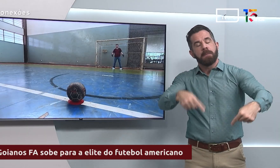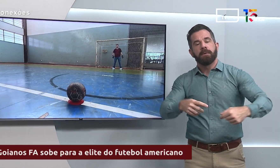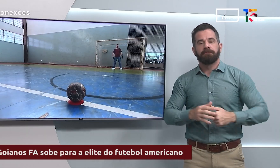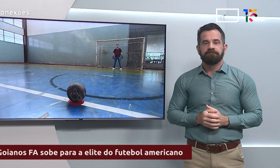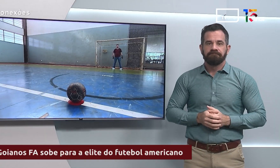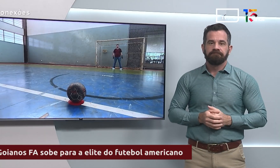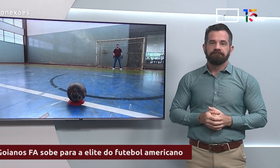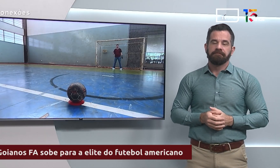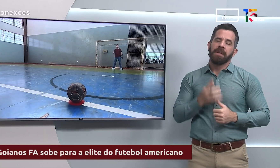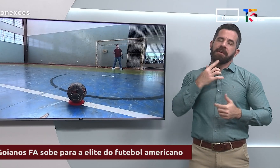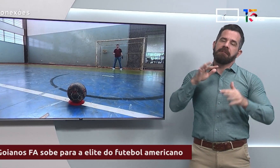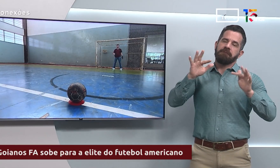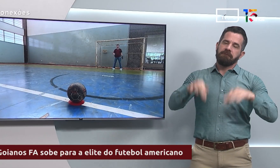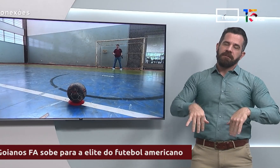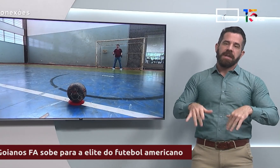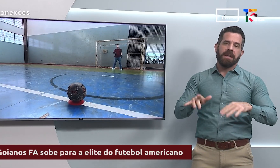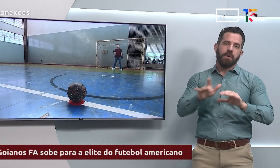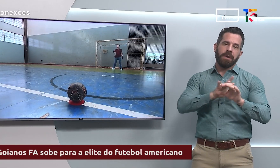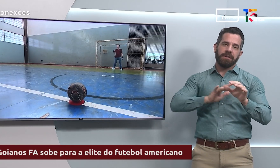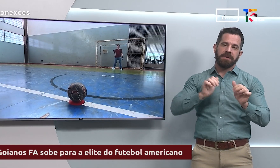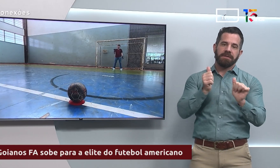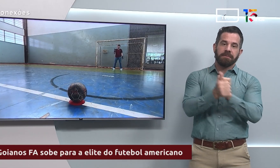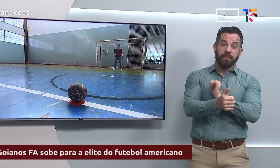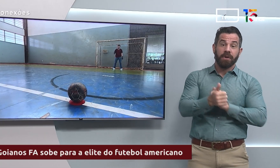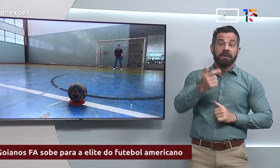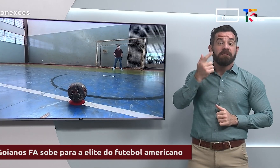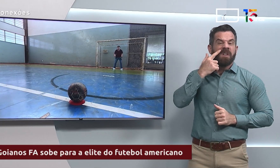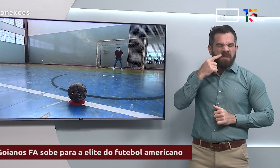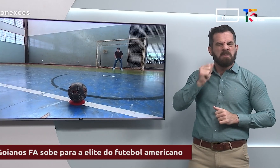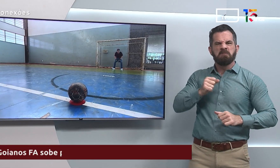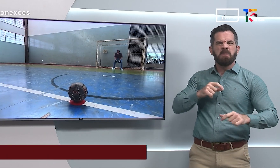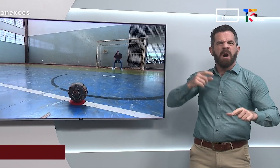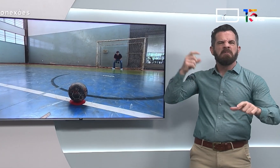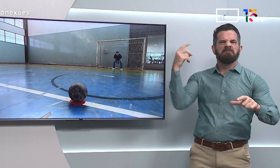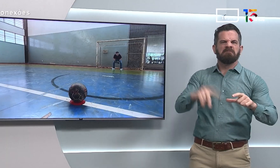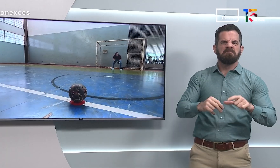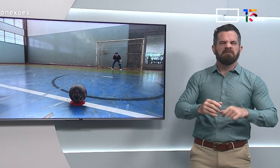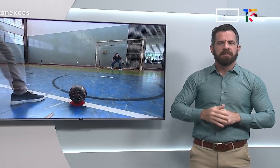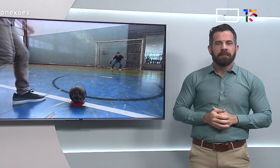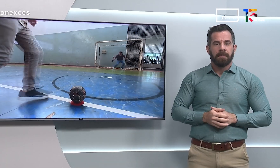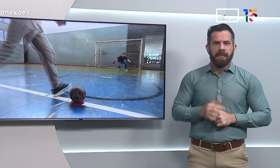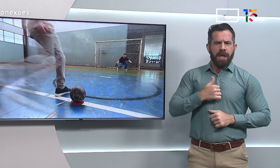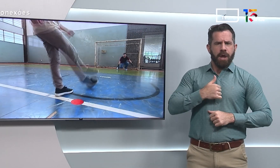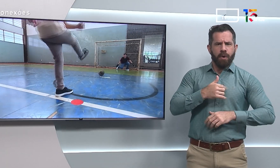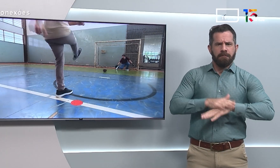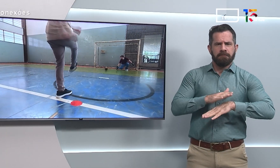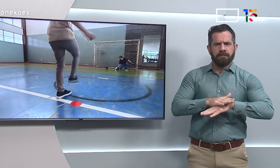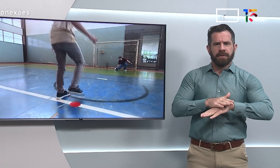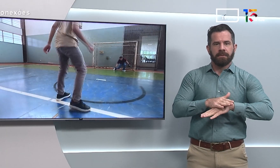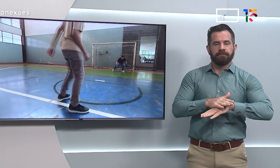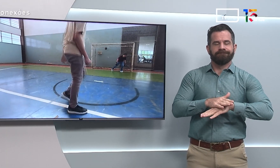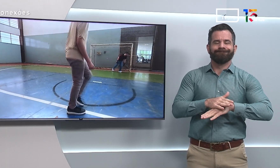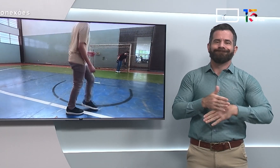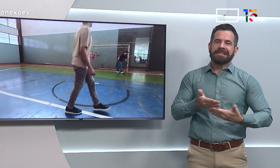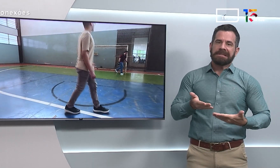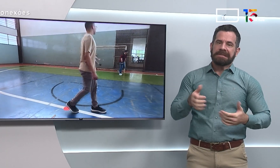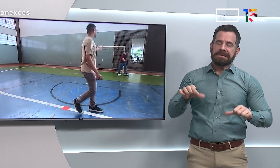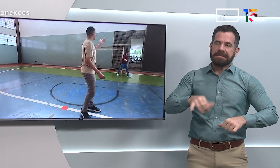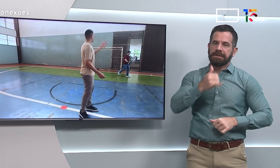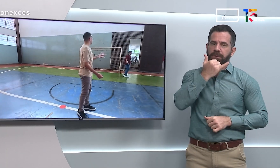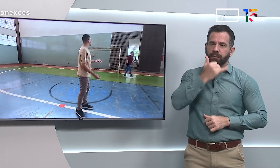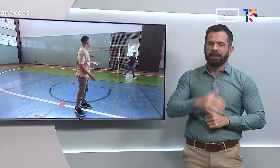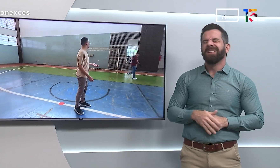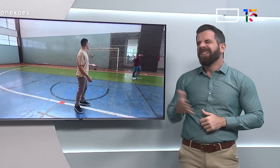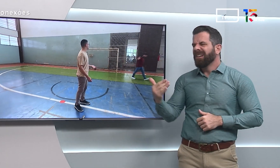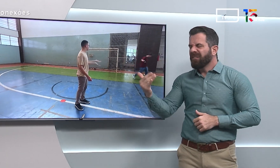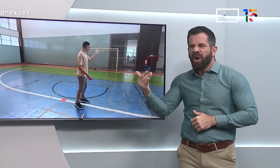o Conexões Esportivas dessa semana. Vou finalizar em outro estilo, Egler. Pode chutar que eu vou defender. Aqui é minha já. Ah, cansei. Matheus, volta aqui,